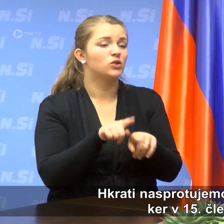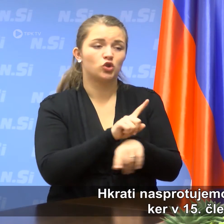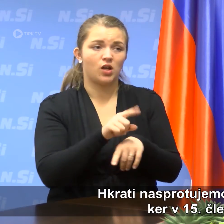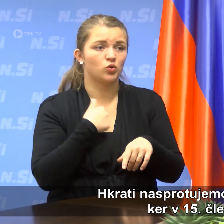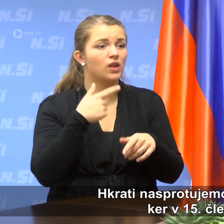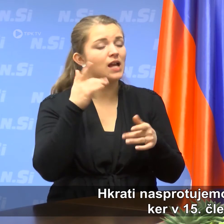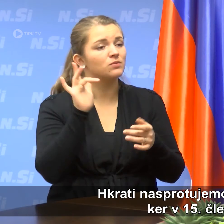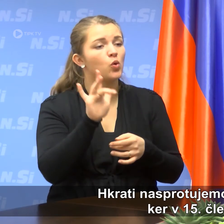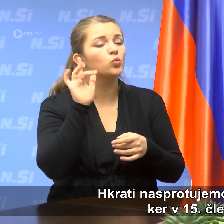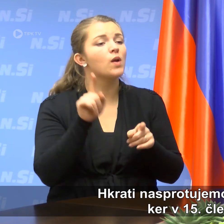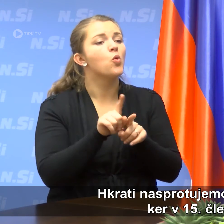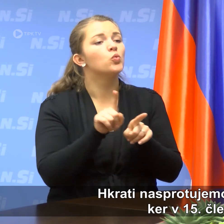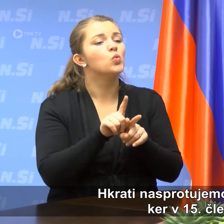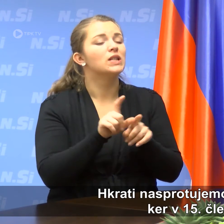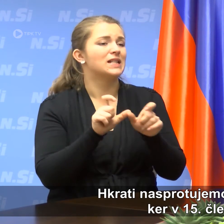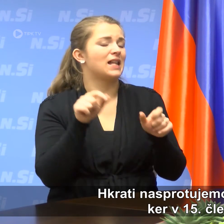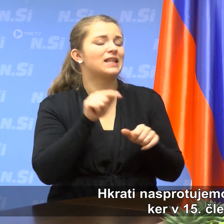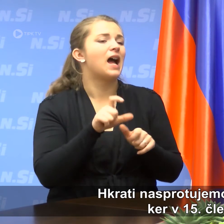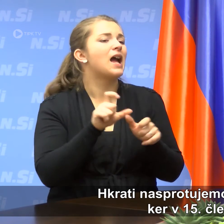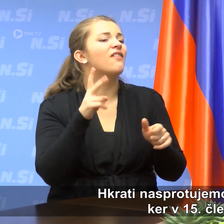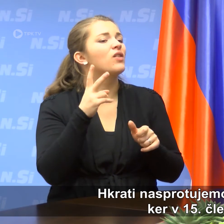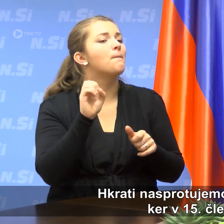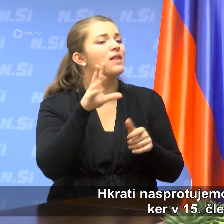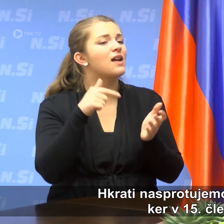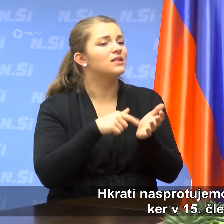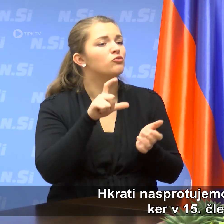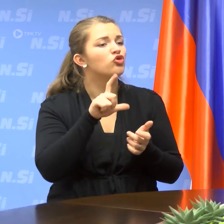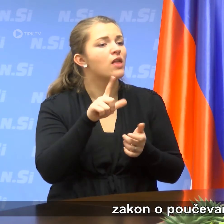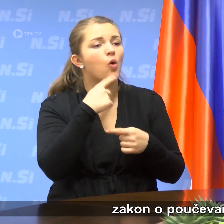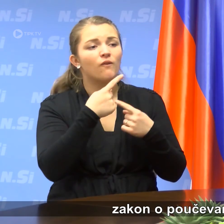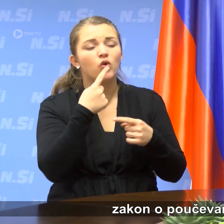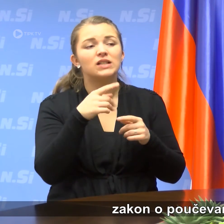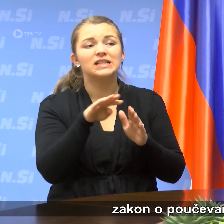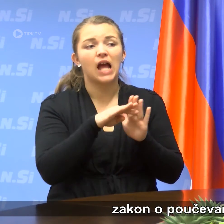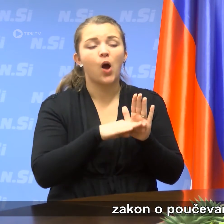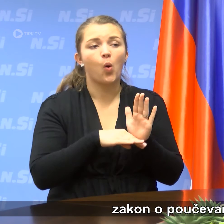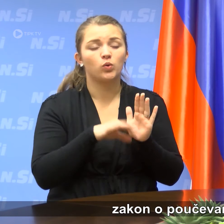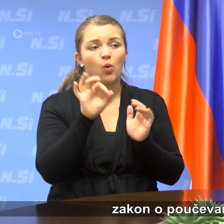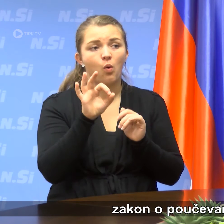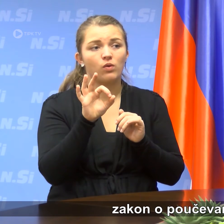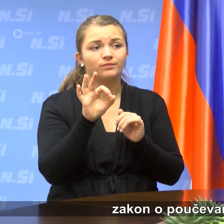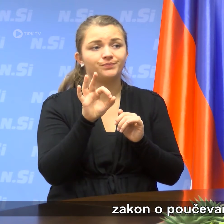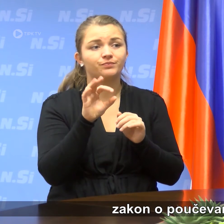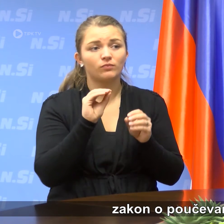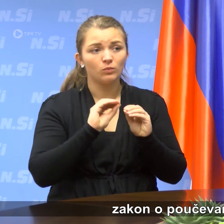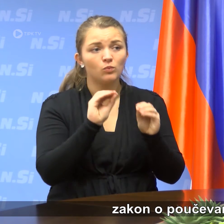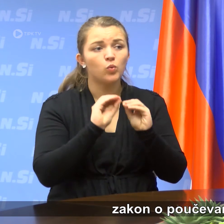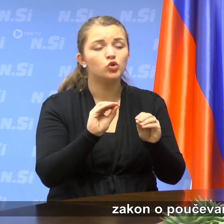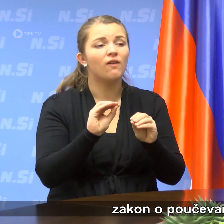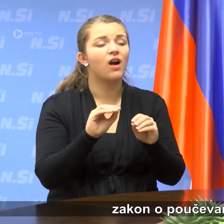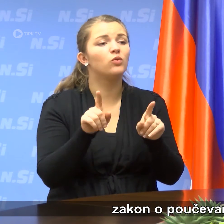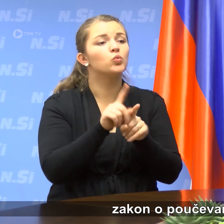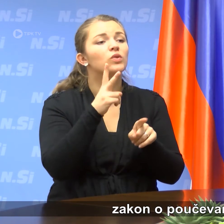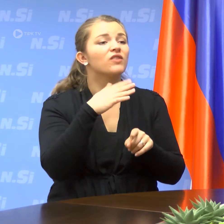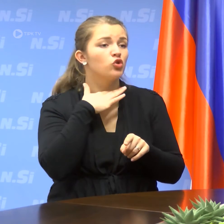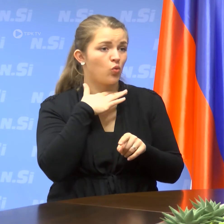zaradi tega, ker v 15. členu govori zakon o poučevanju tudi v šolah.